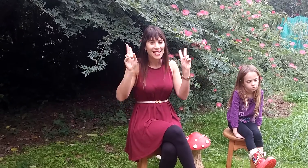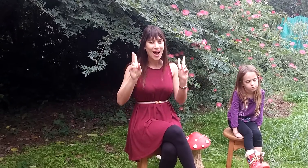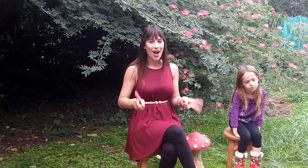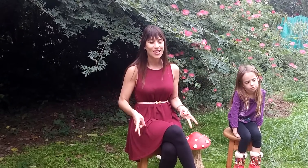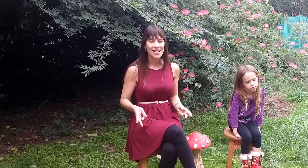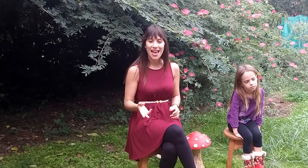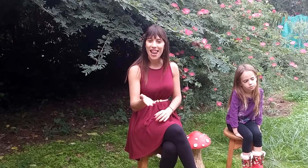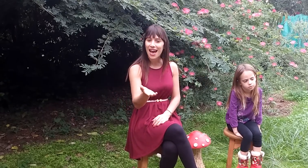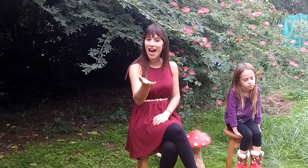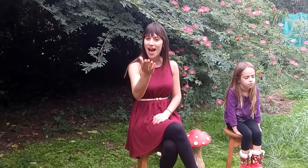עליך